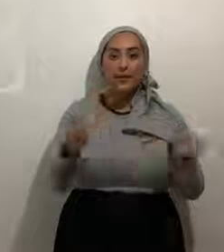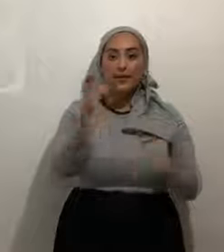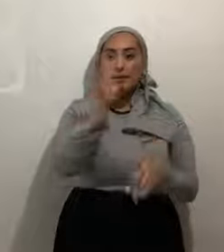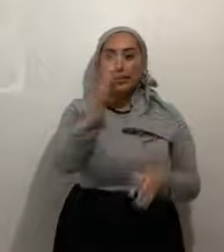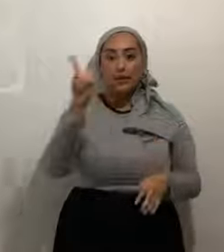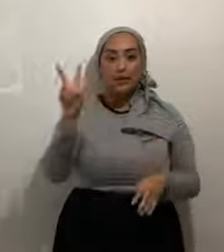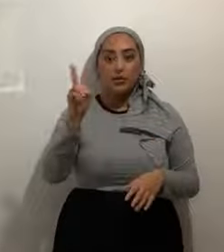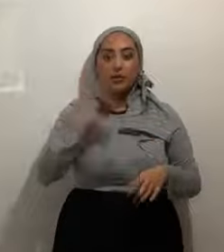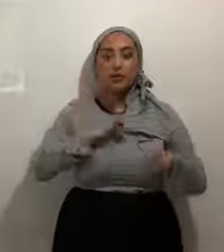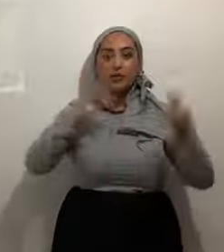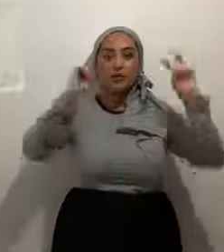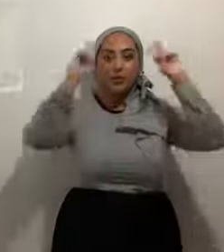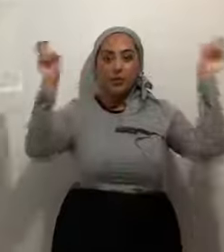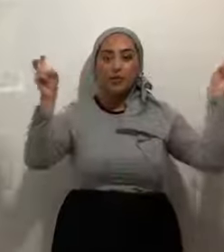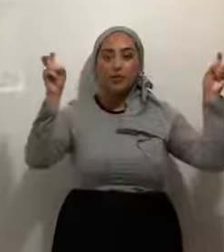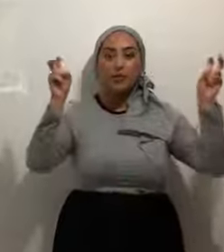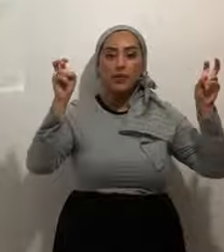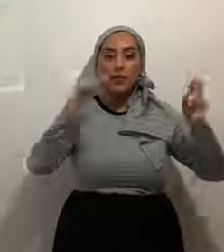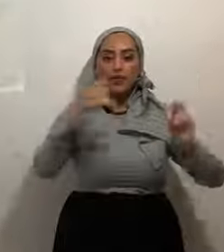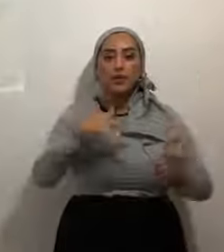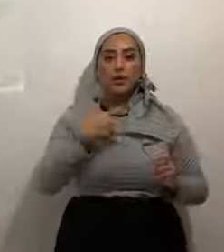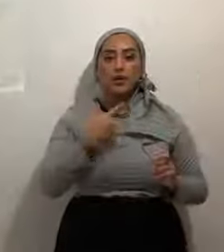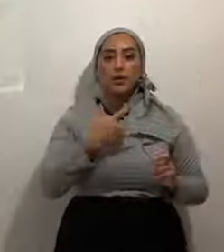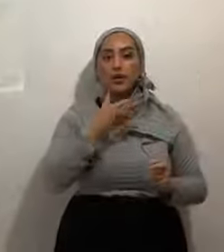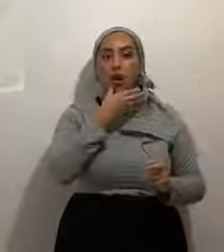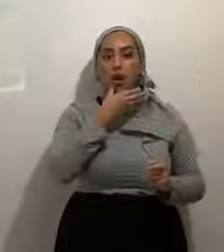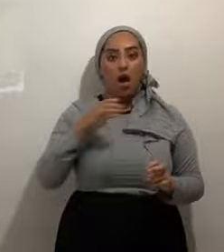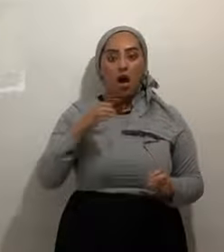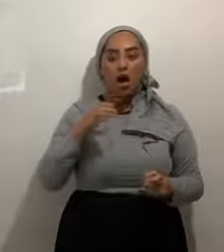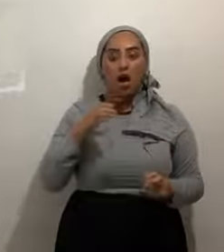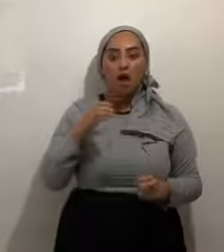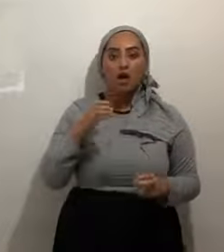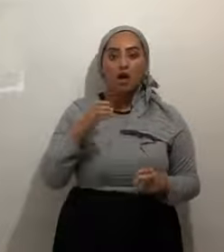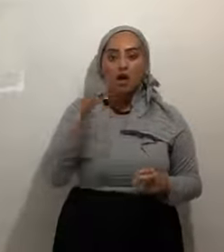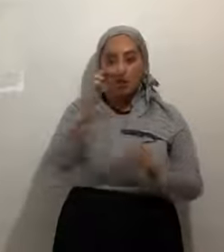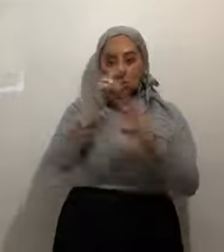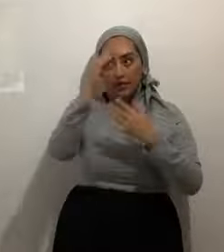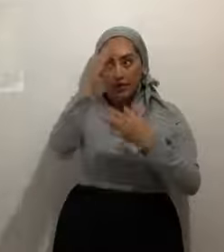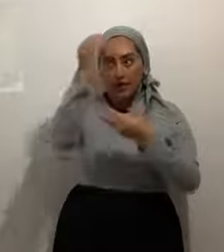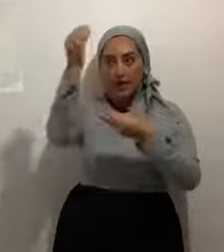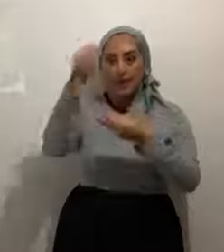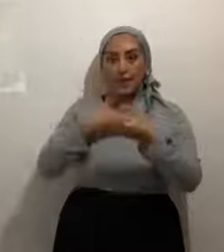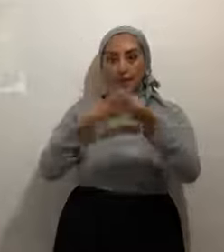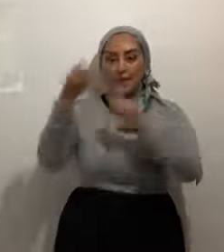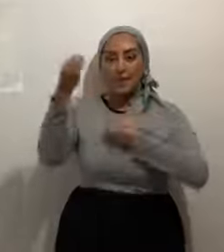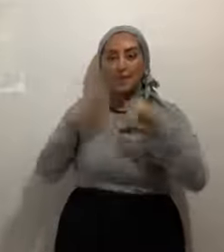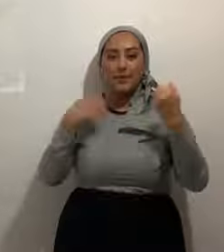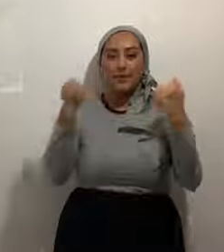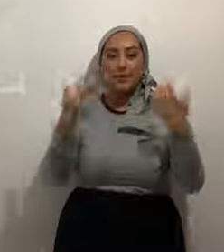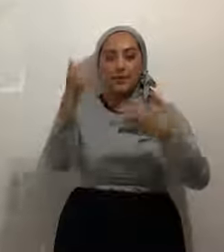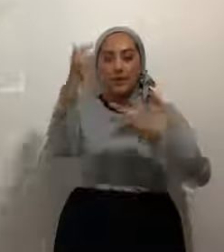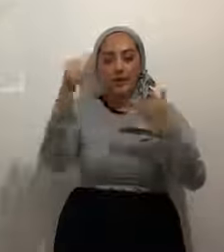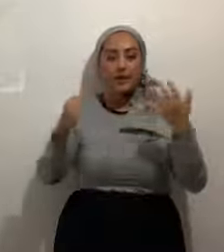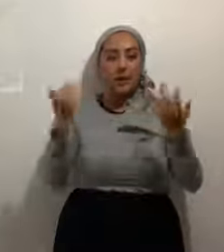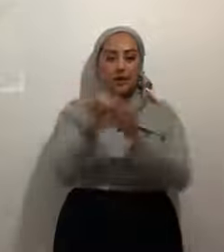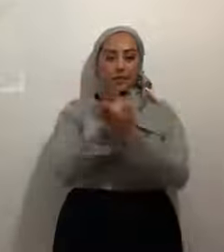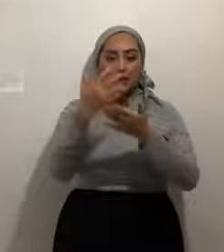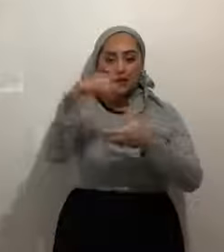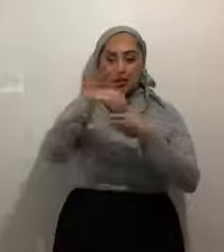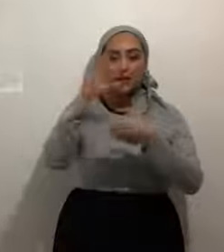Te vas a quedar con la boca abierta como yo me quedé cuando ahorita me va revelando tantas cosas. Todo está en su palabra. Todo está